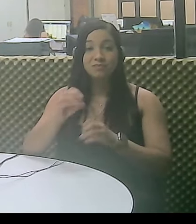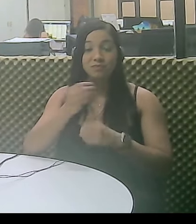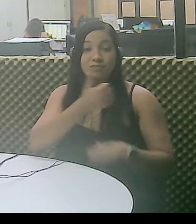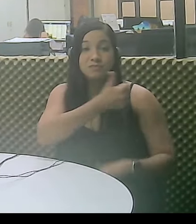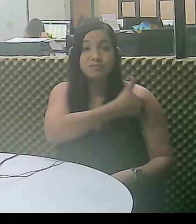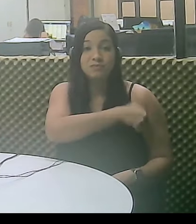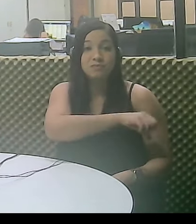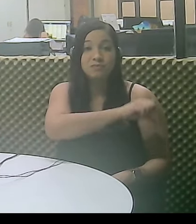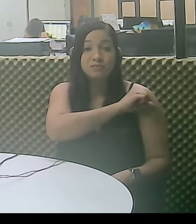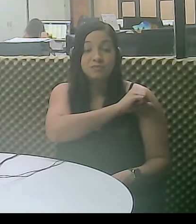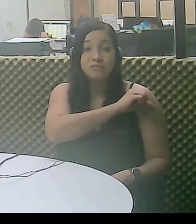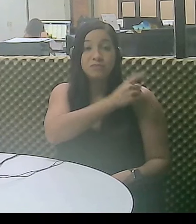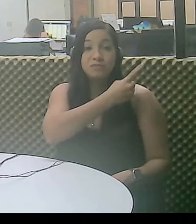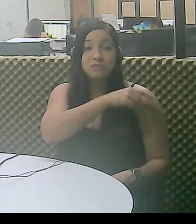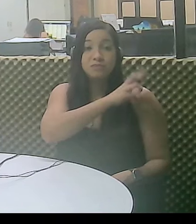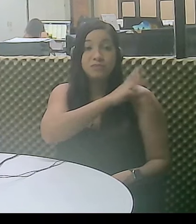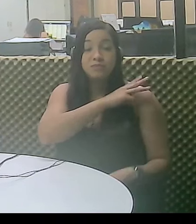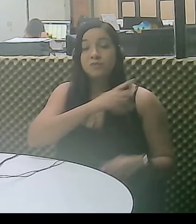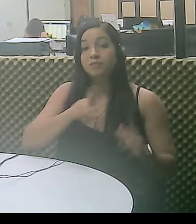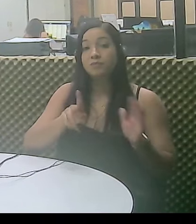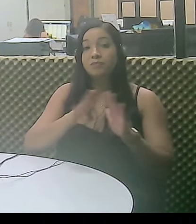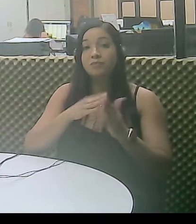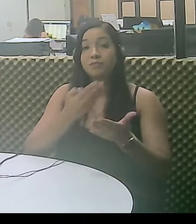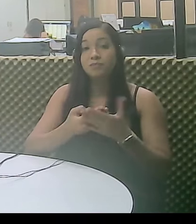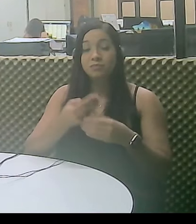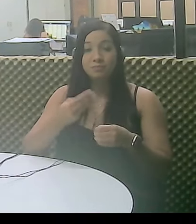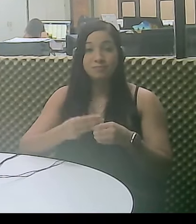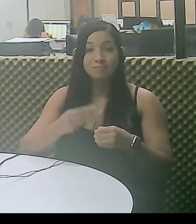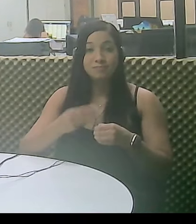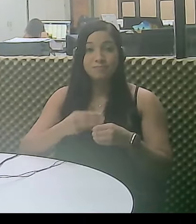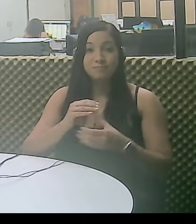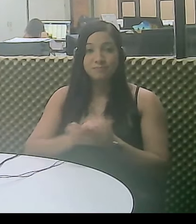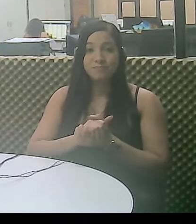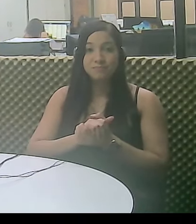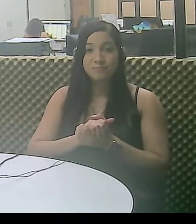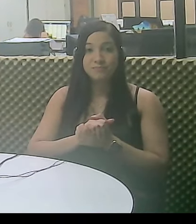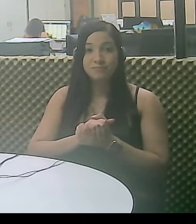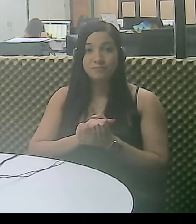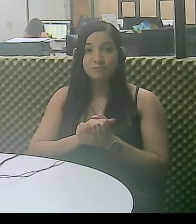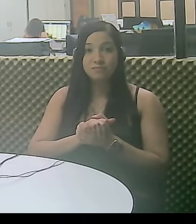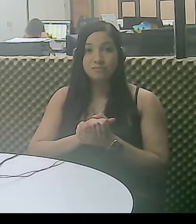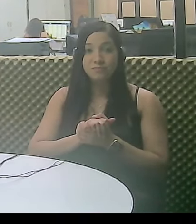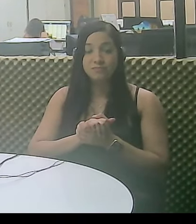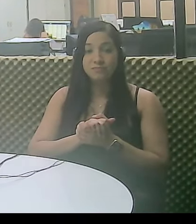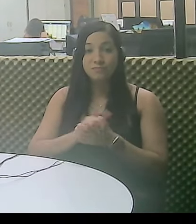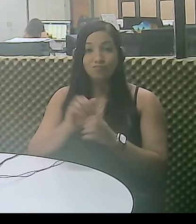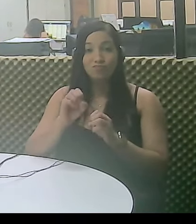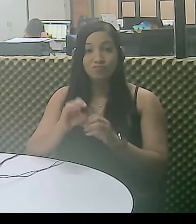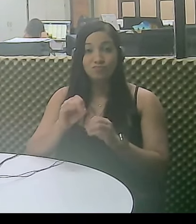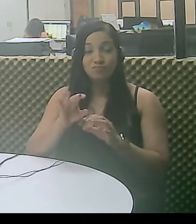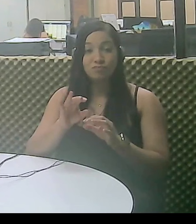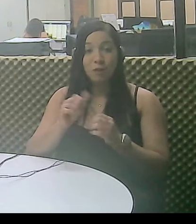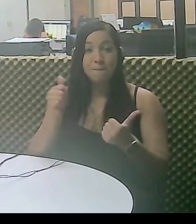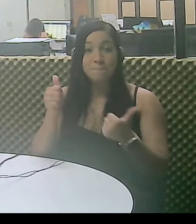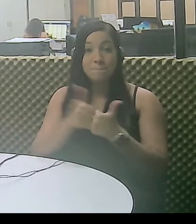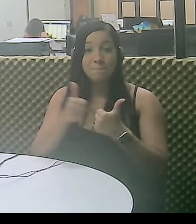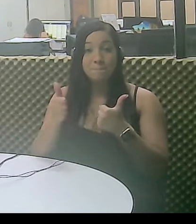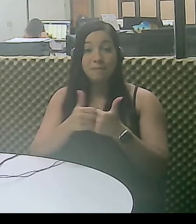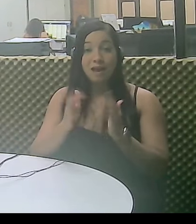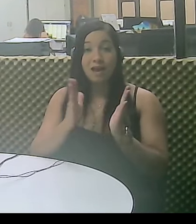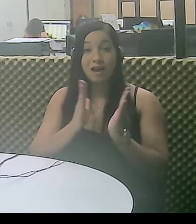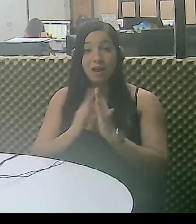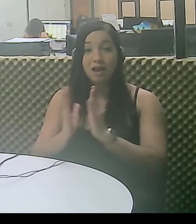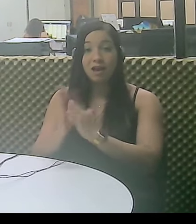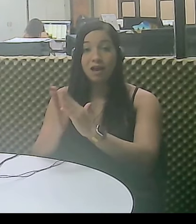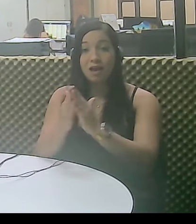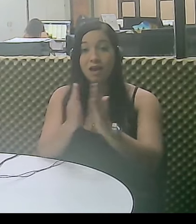infantil e ensino fundamental da rede municipal de ensino. Na rede municipal de ensino mais próximas de seus